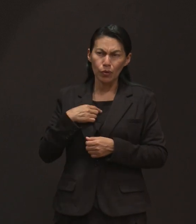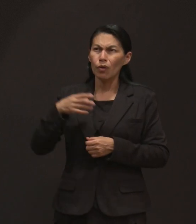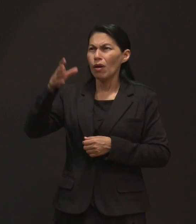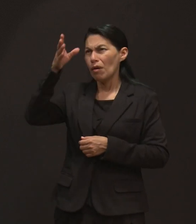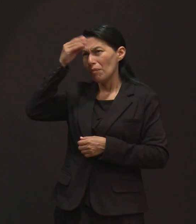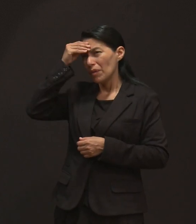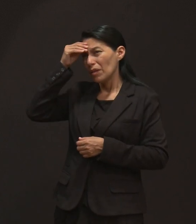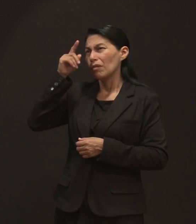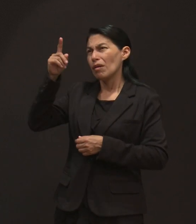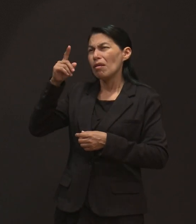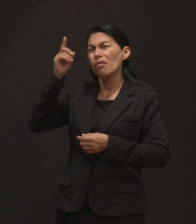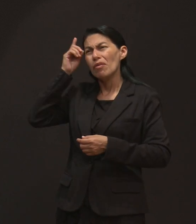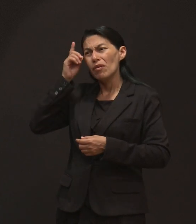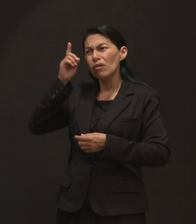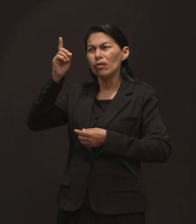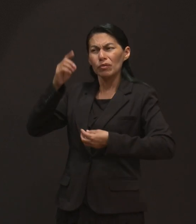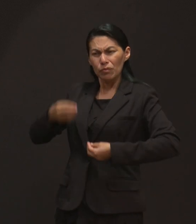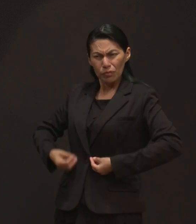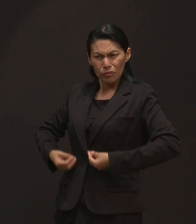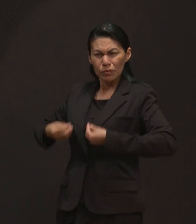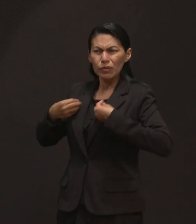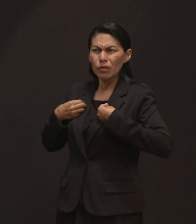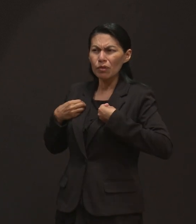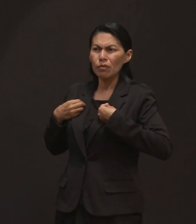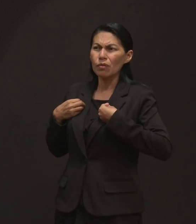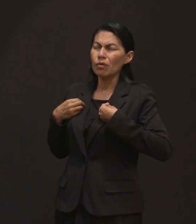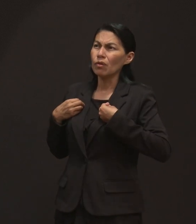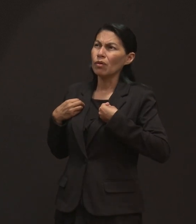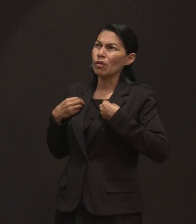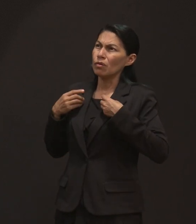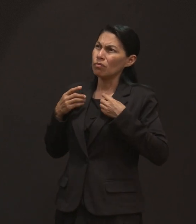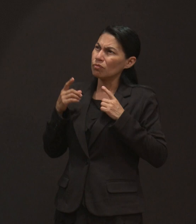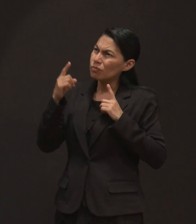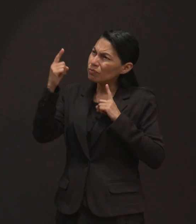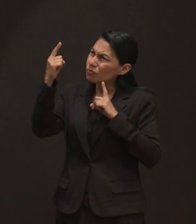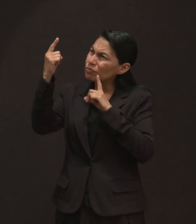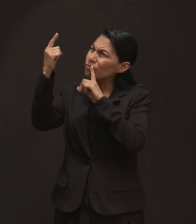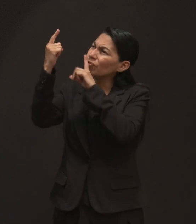que yo aprendo a que es un Dios vivo con el cual yo me puedo